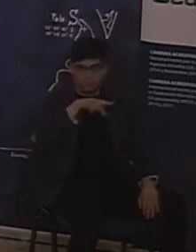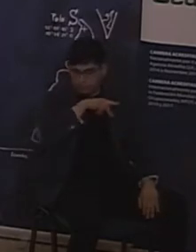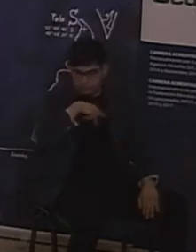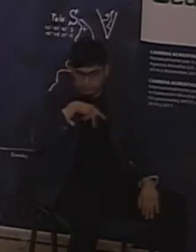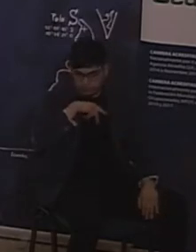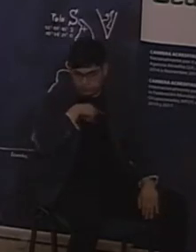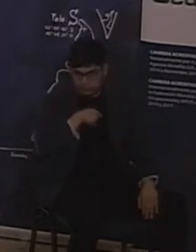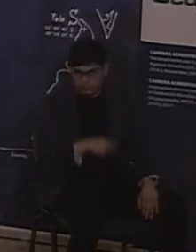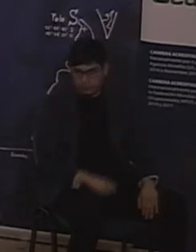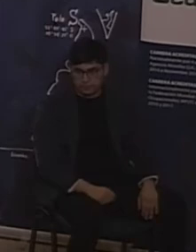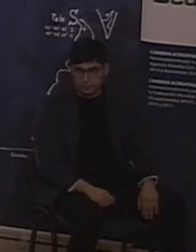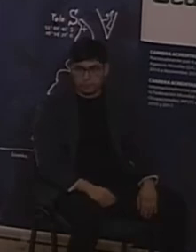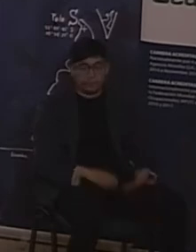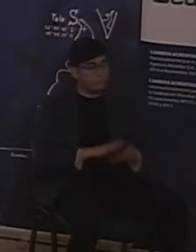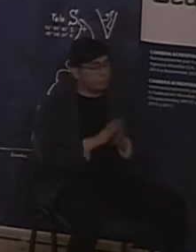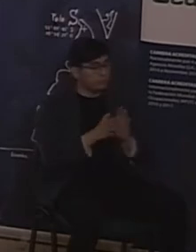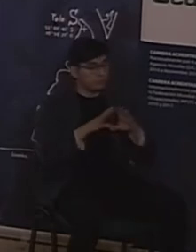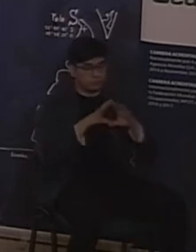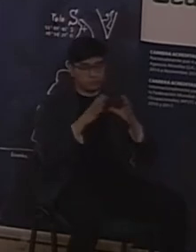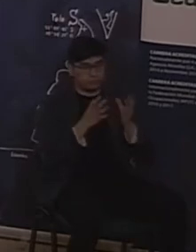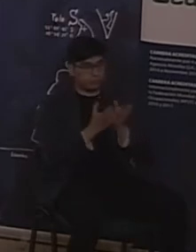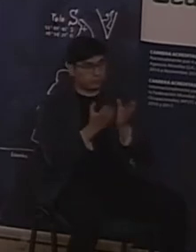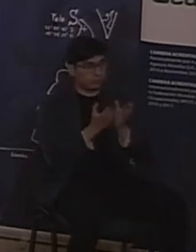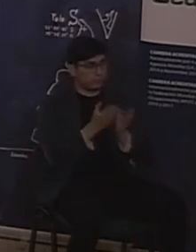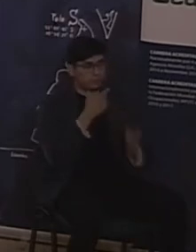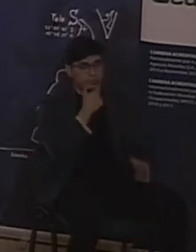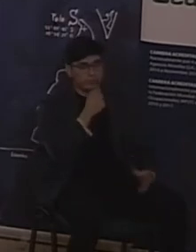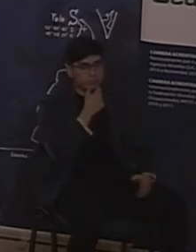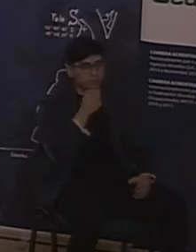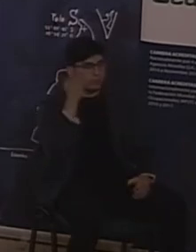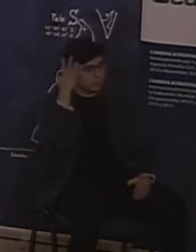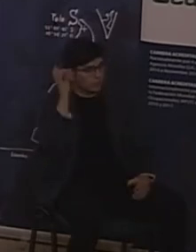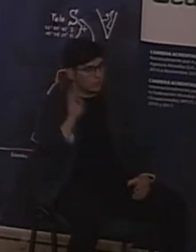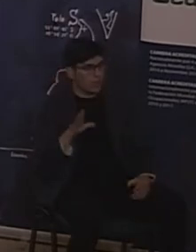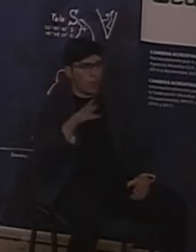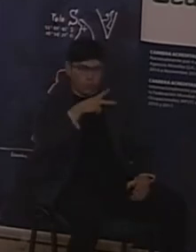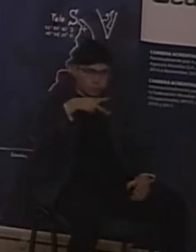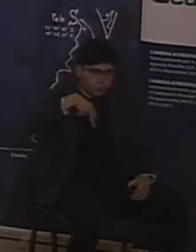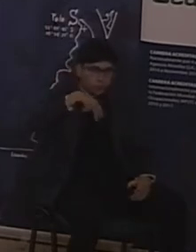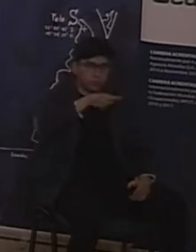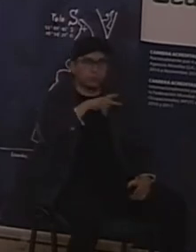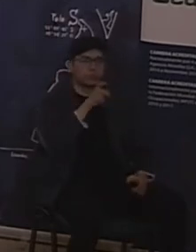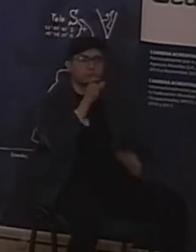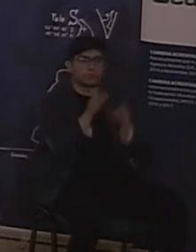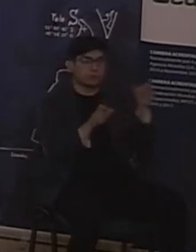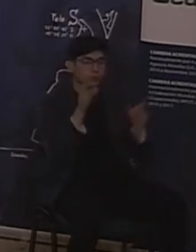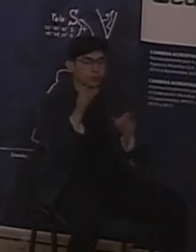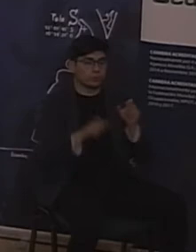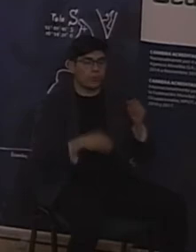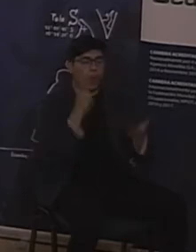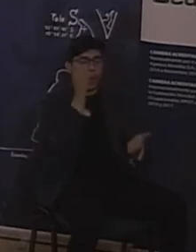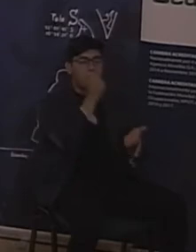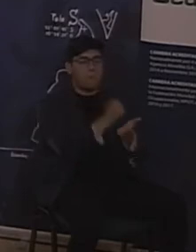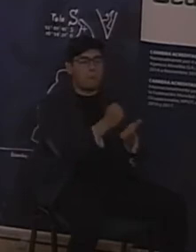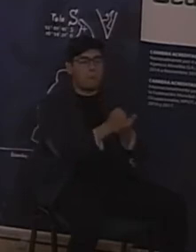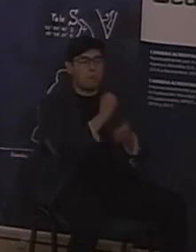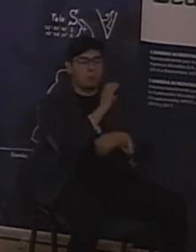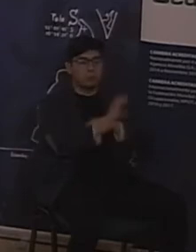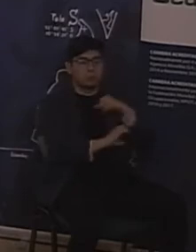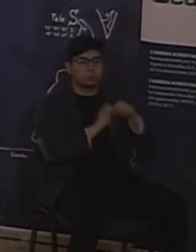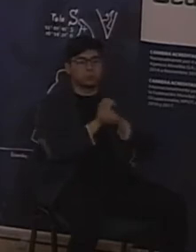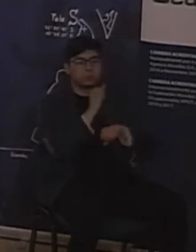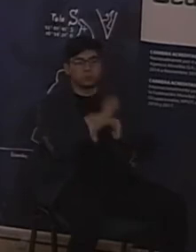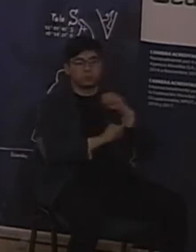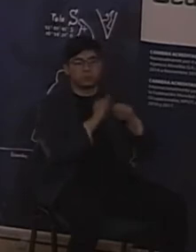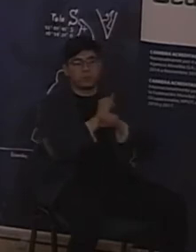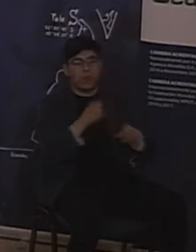resto del mundo supiera que nosotros también éramos personas y así quedó plasmado en este pacto de derechos humanos y en chile